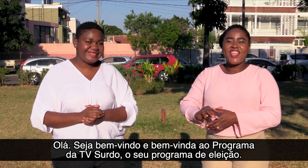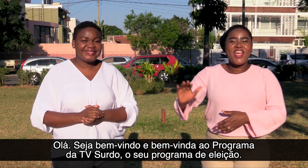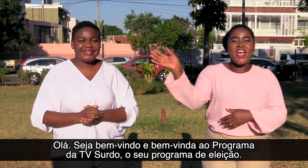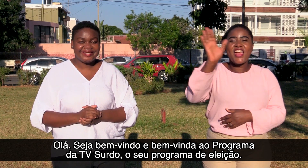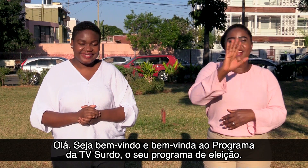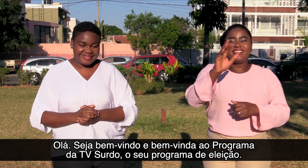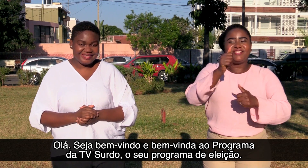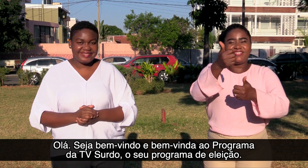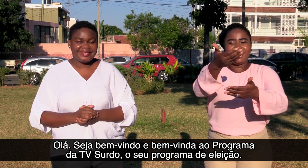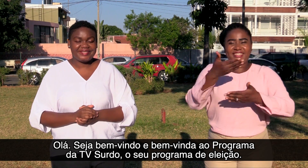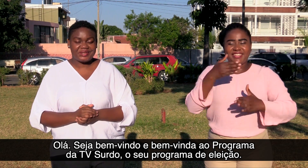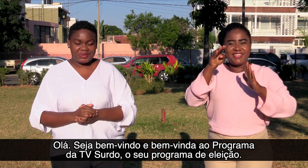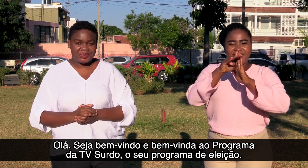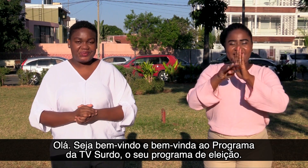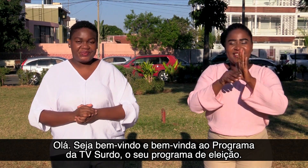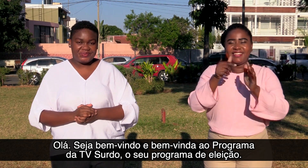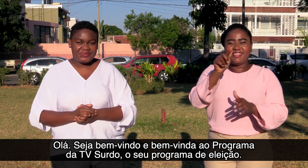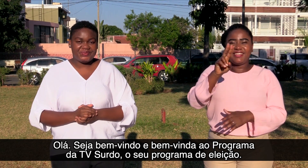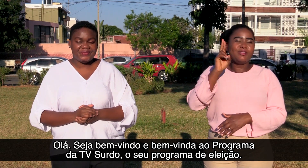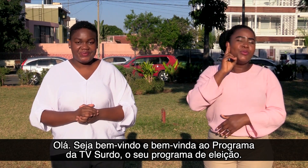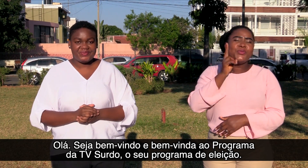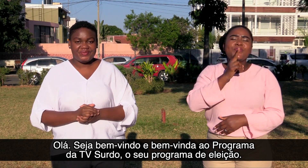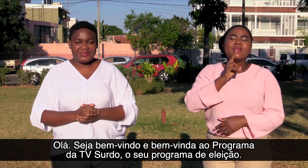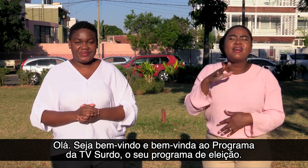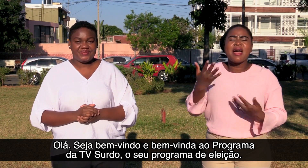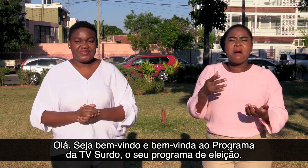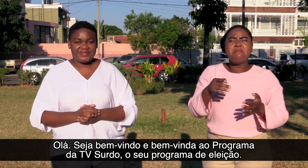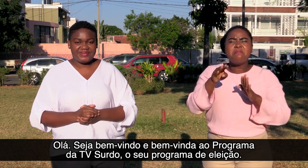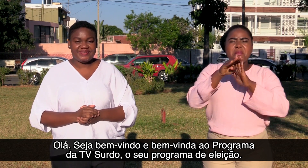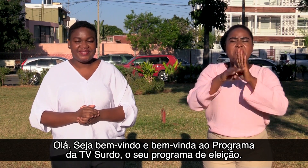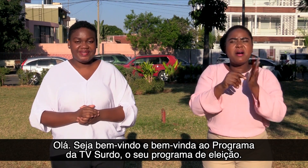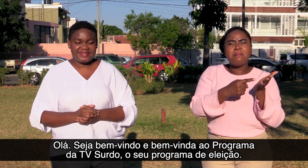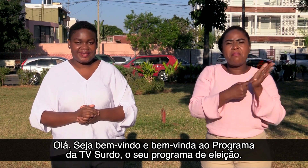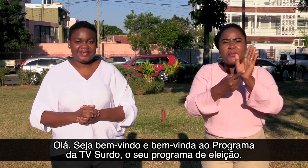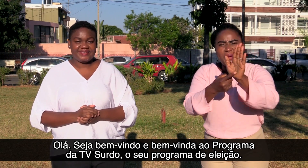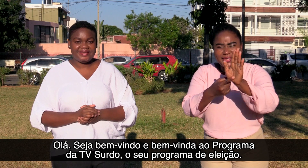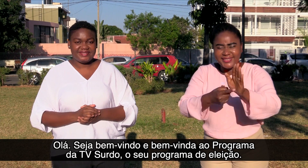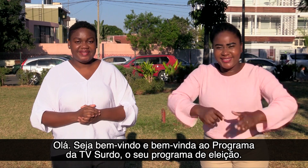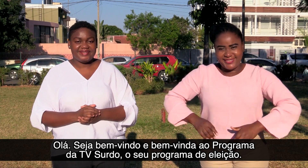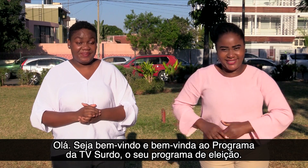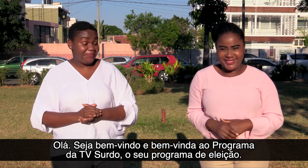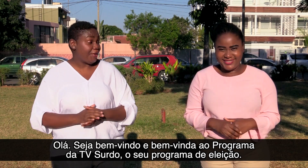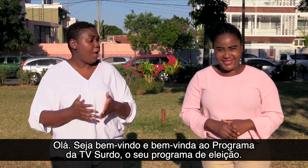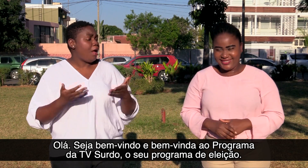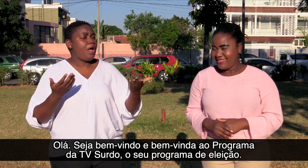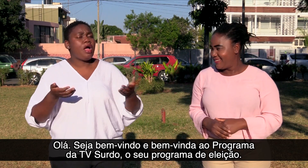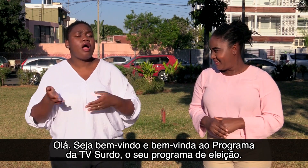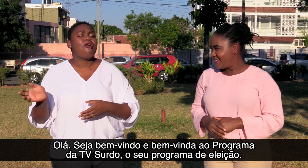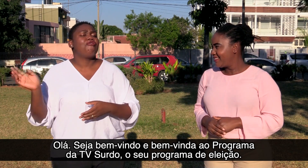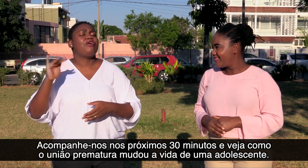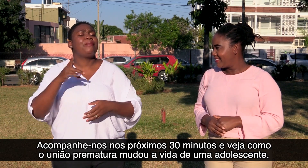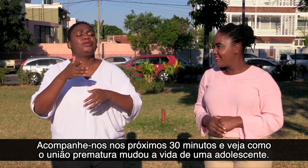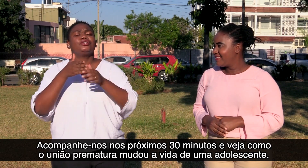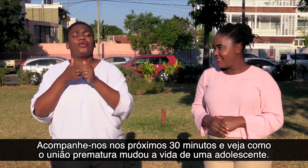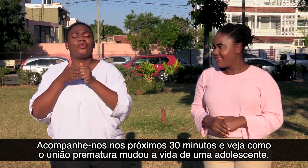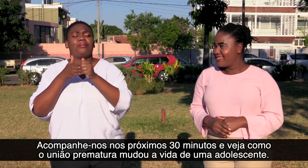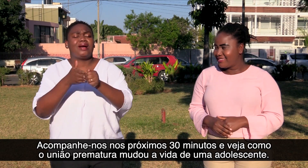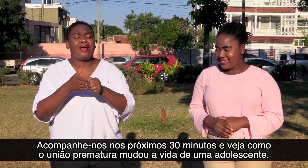Olá, seja bem-vindo e bem-vinda ao programa da TV Surdo, o seu programa de eleição.